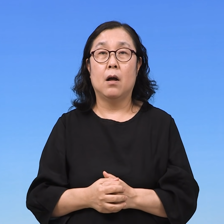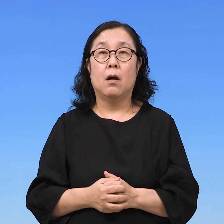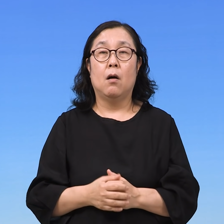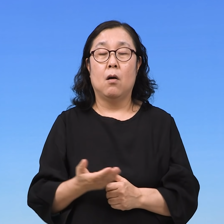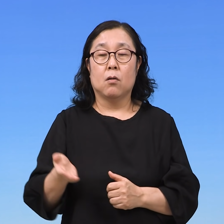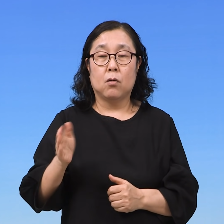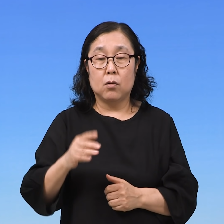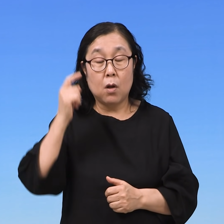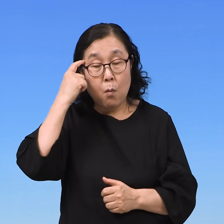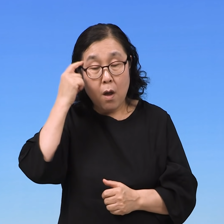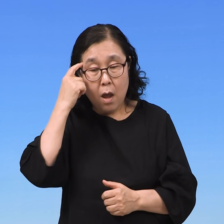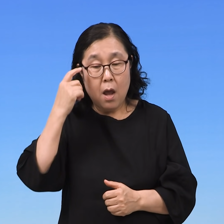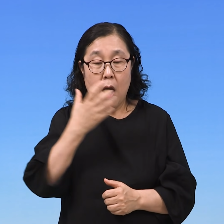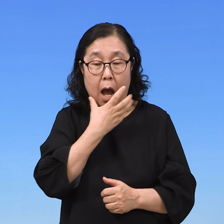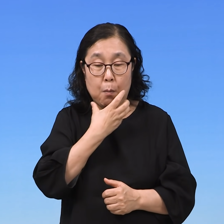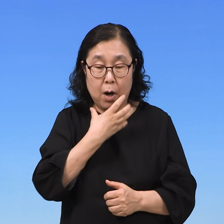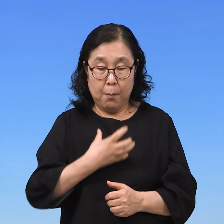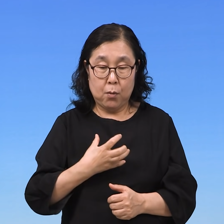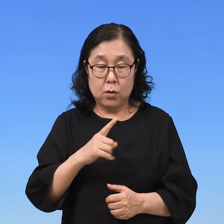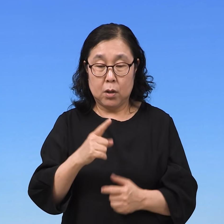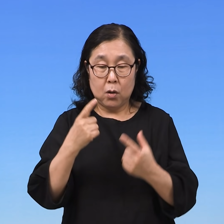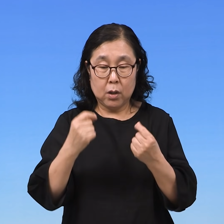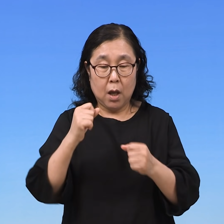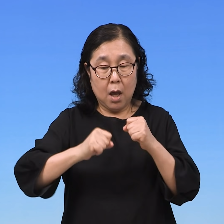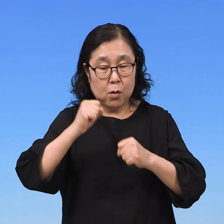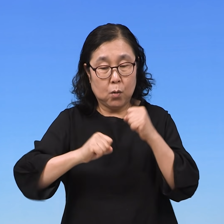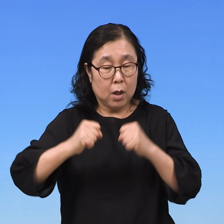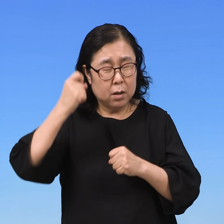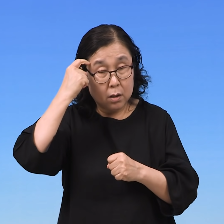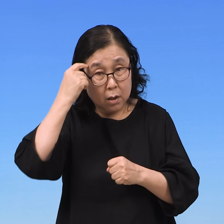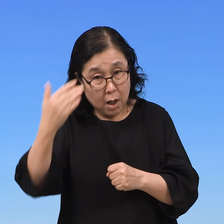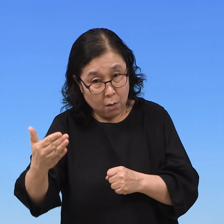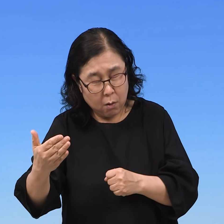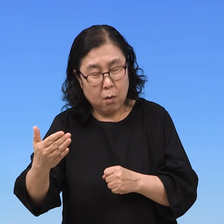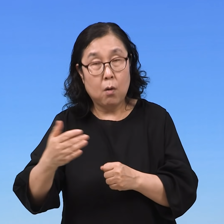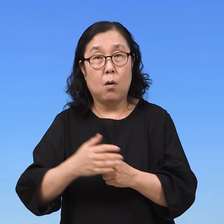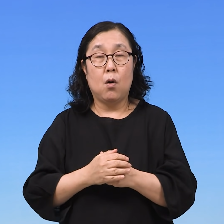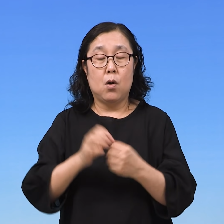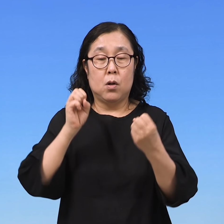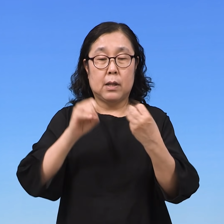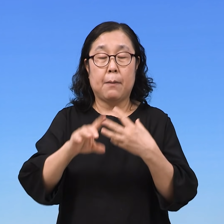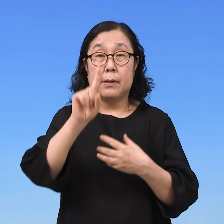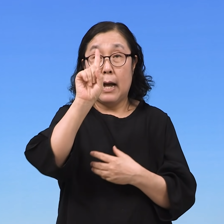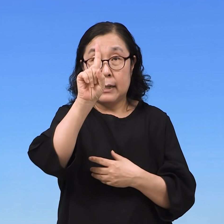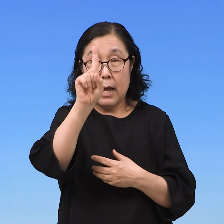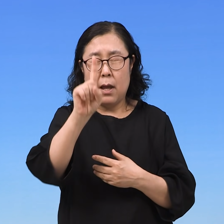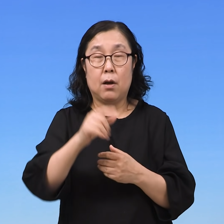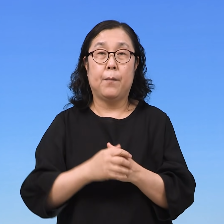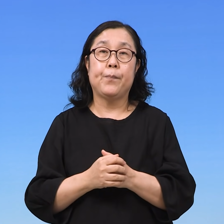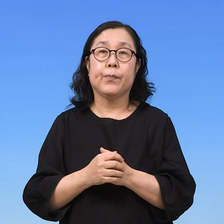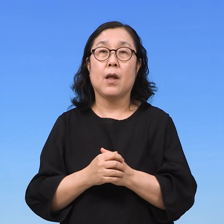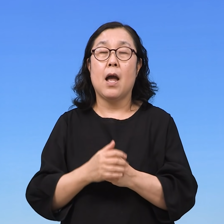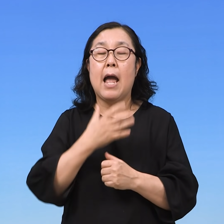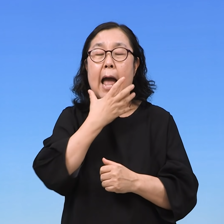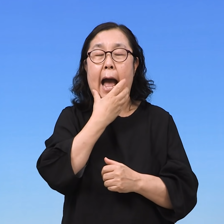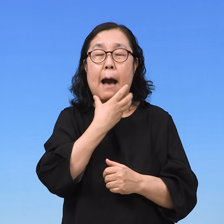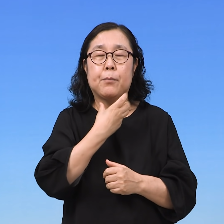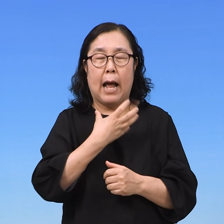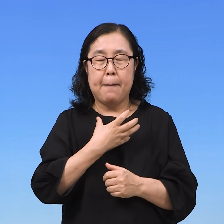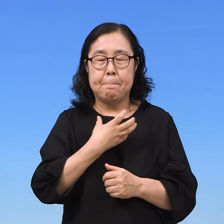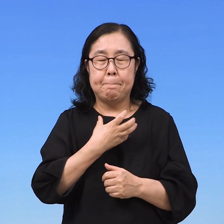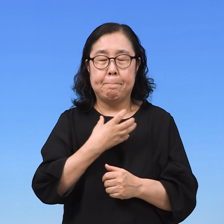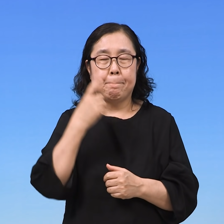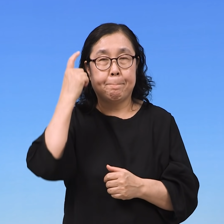아니, 아브라함은 어떻게 이런 무모한 짓을 저질렀나? 제가 이거를 묵상하다가 답이 딱 하나예요. 지금 아브라함 생각에는요,